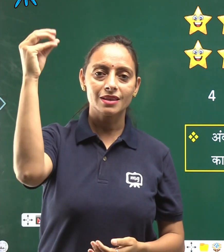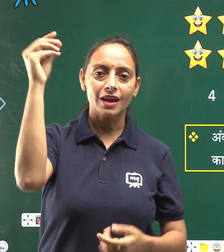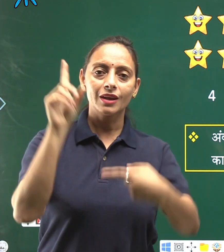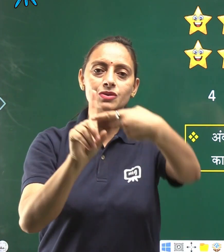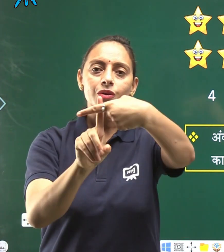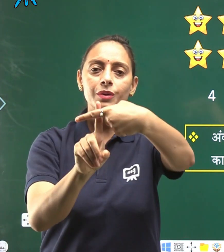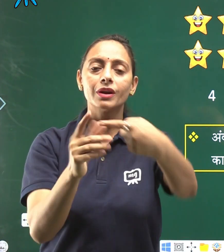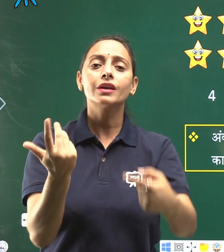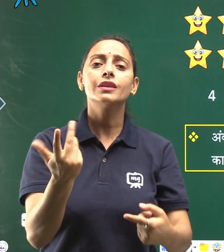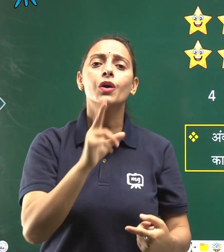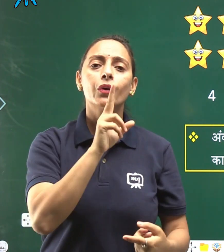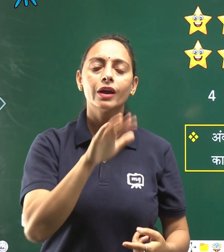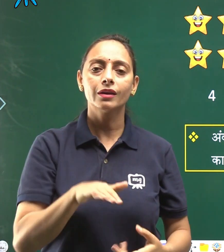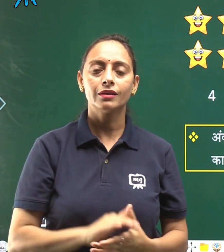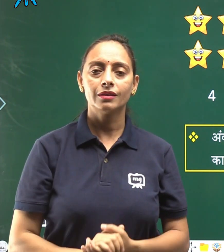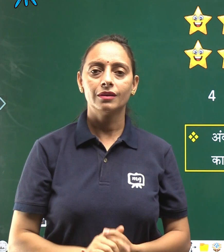गए?